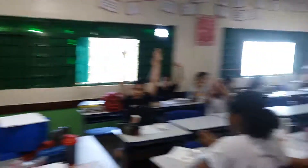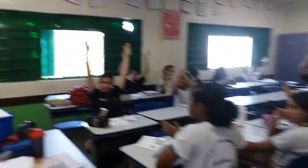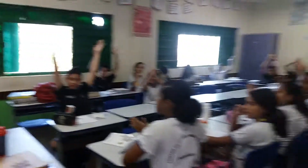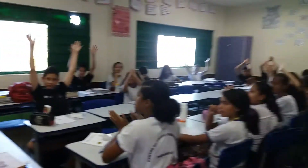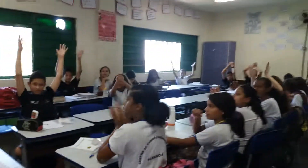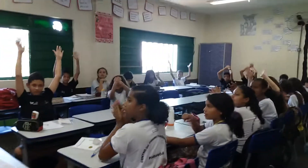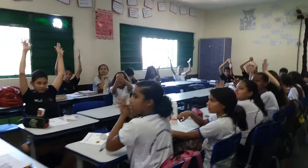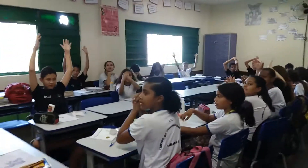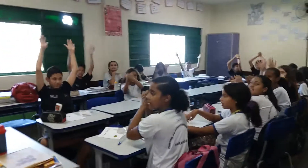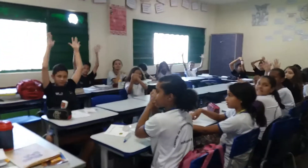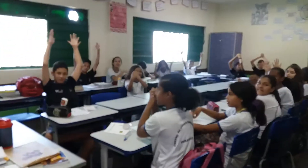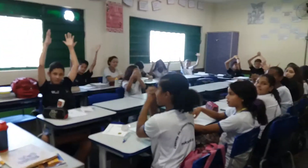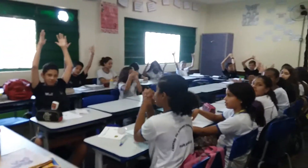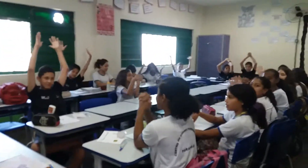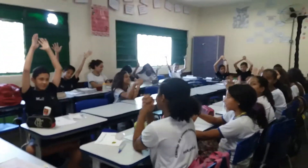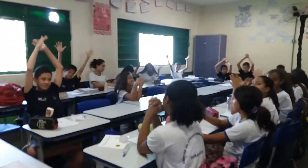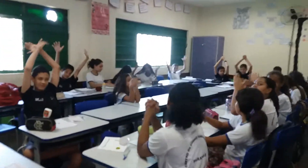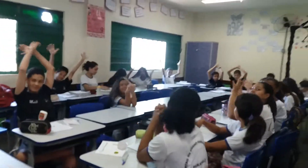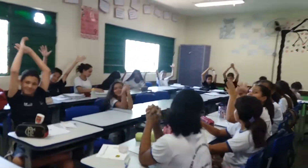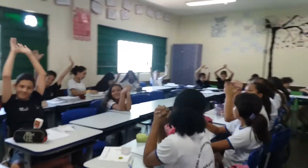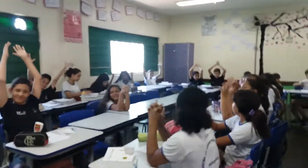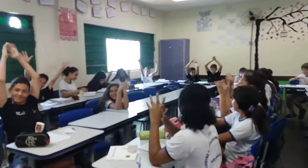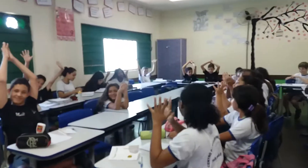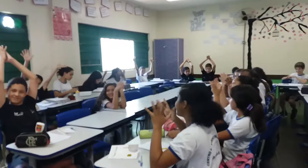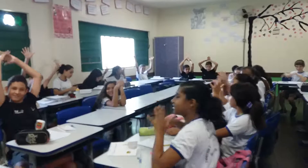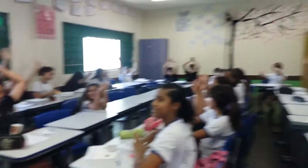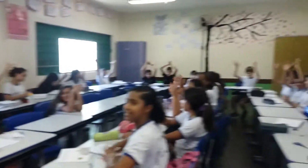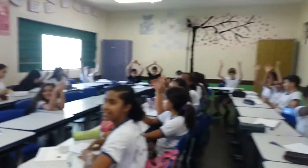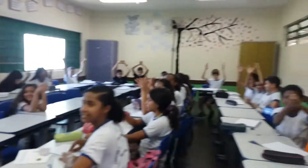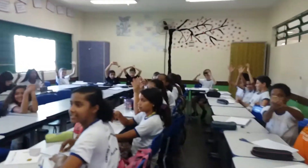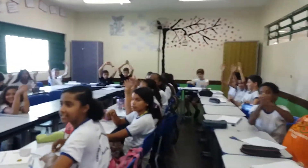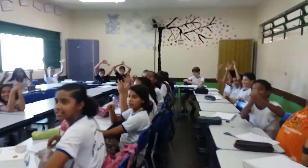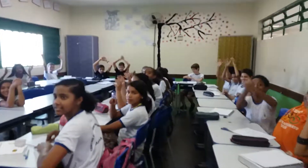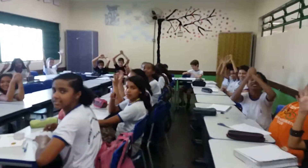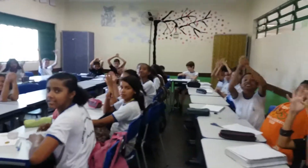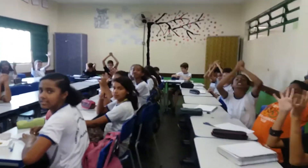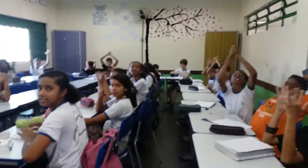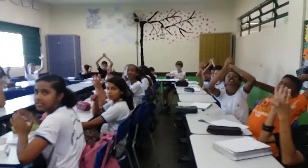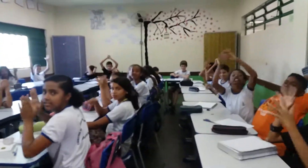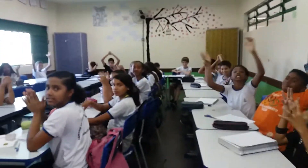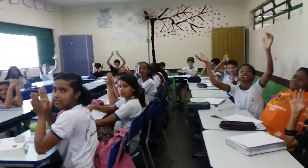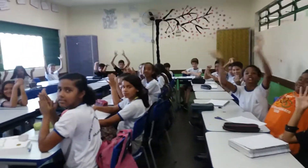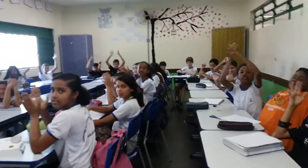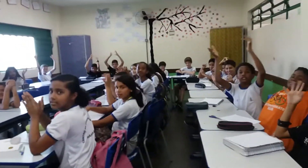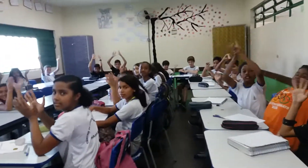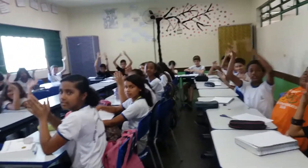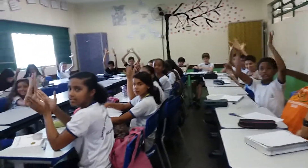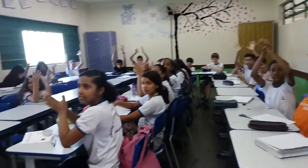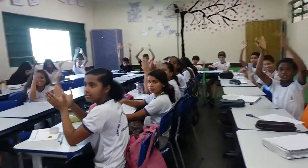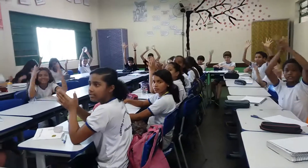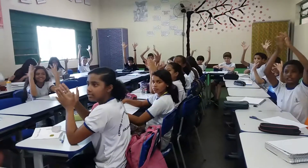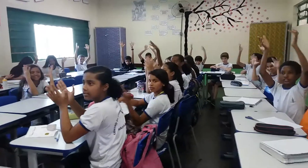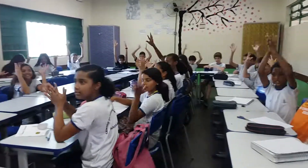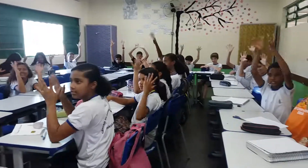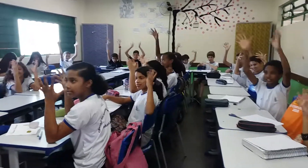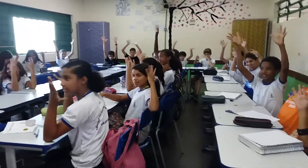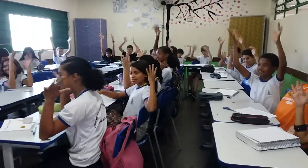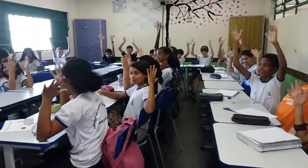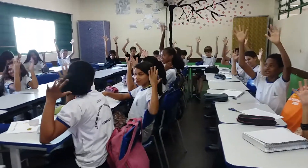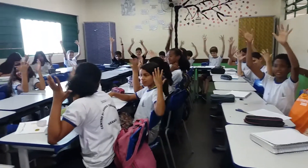Parabéns. Parabéns. E agora palmas. Palmas. Palmas pro surdo é assim,